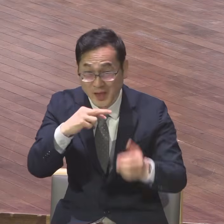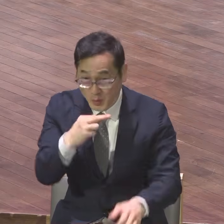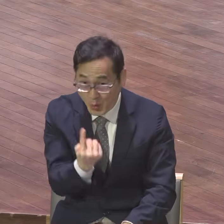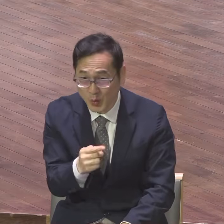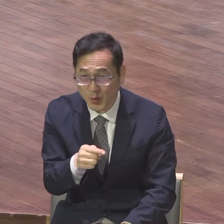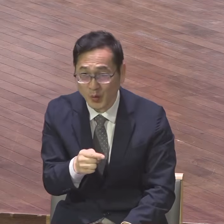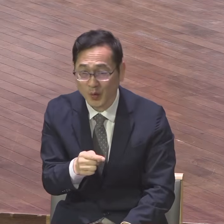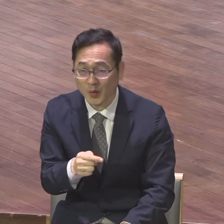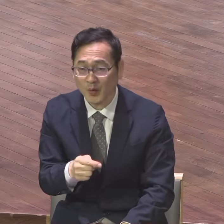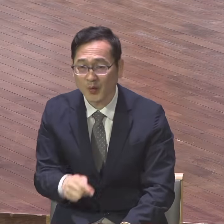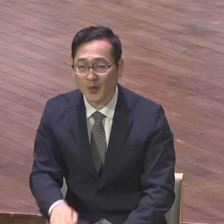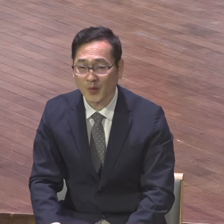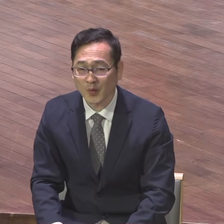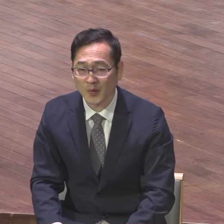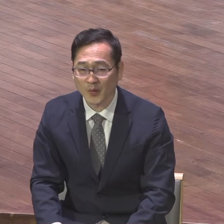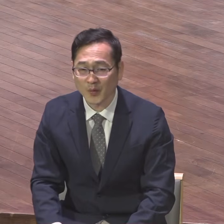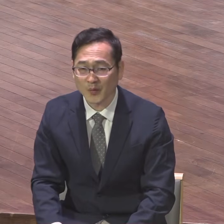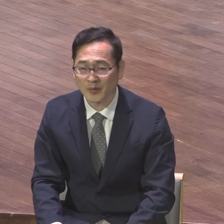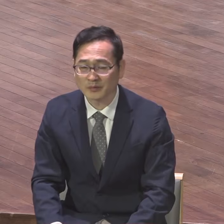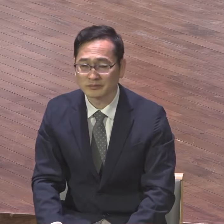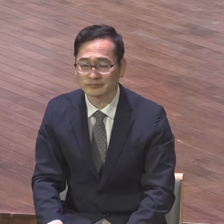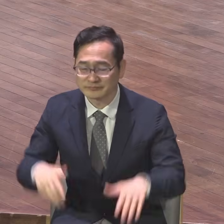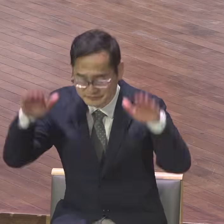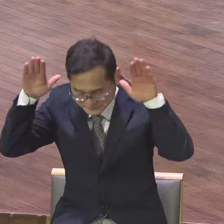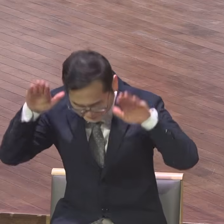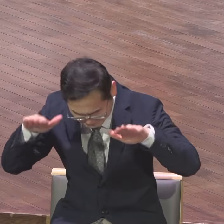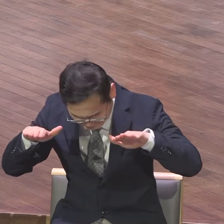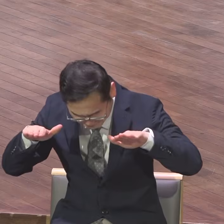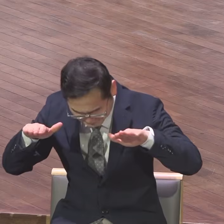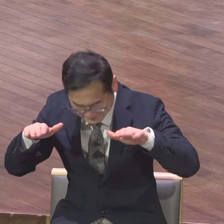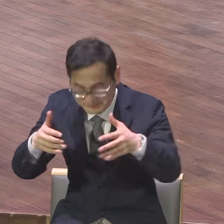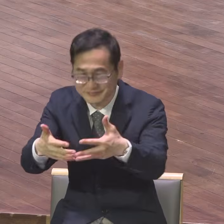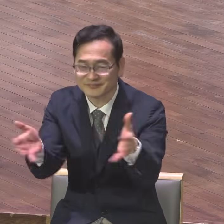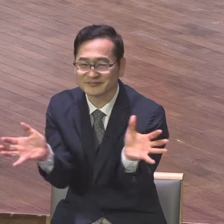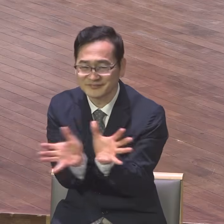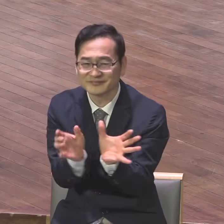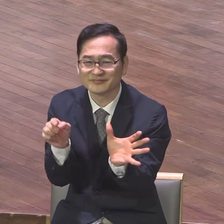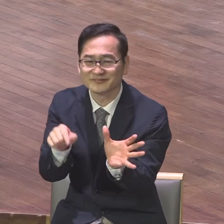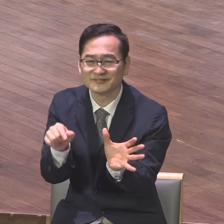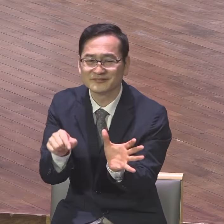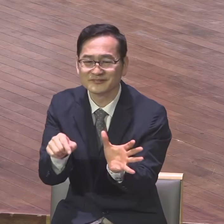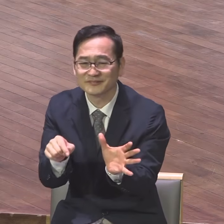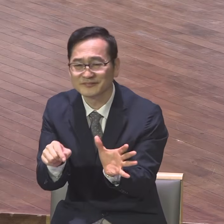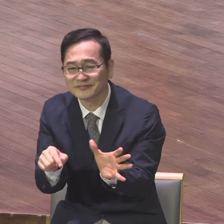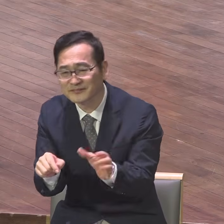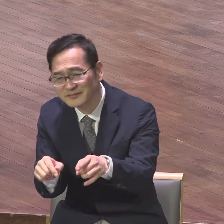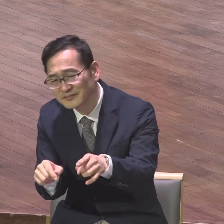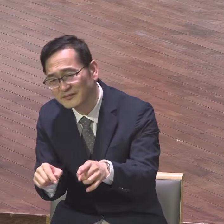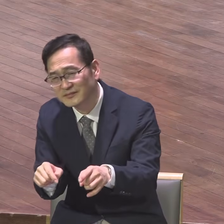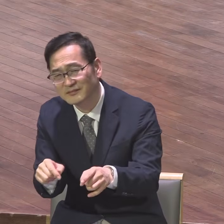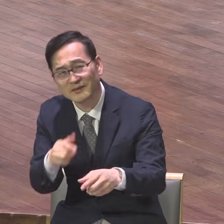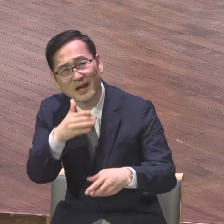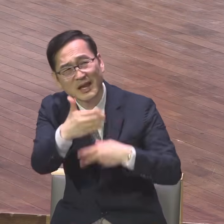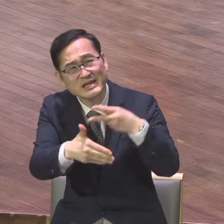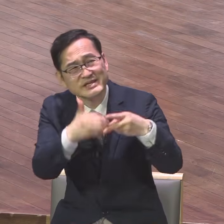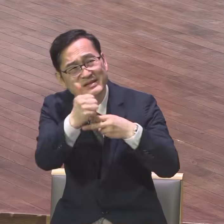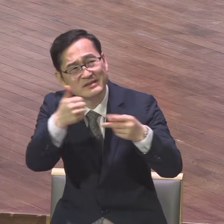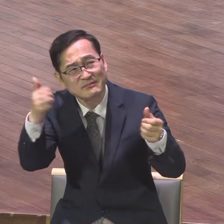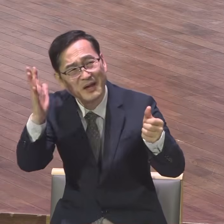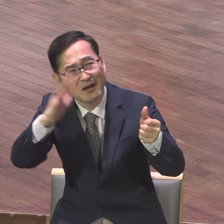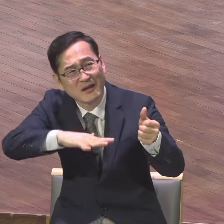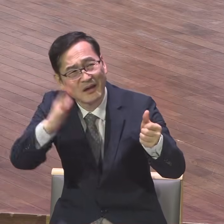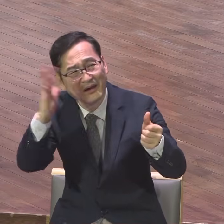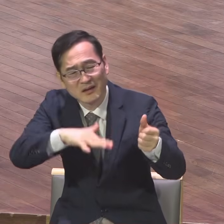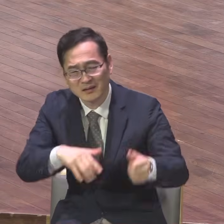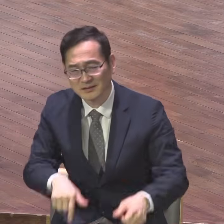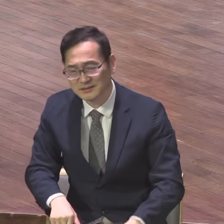무슬림들이 인사하려고 했는데 신의 뜻대로인데 우리가 하나님 뜻이 무엇인가 찾아야 되잖아요.